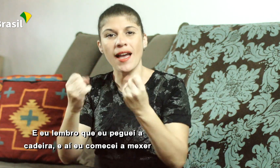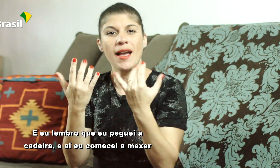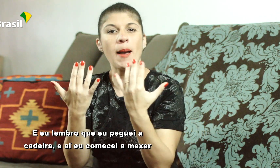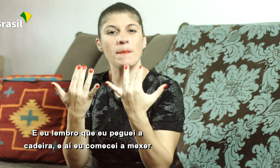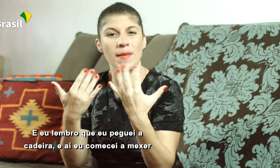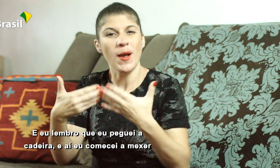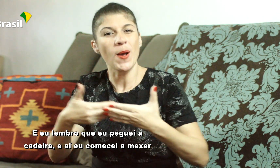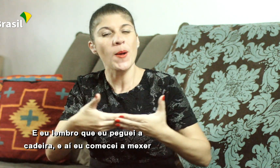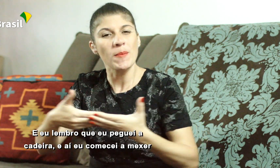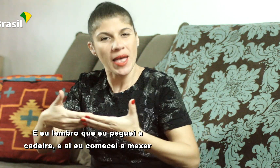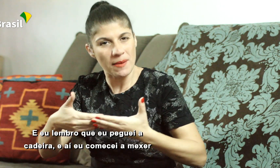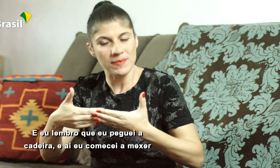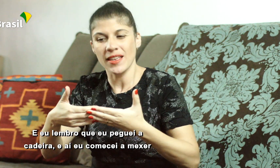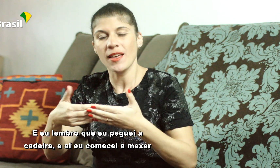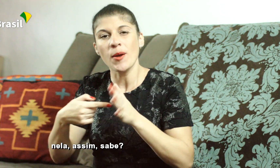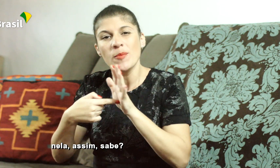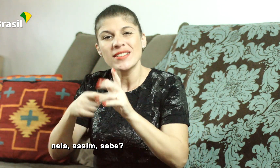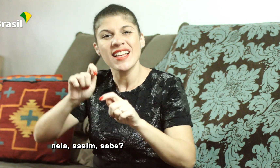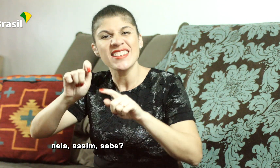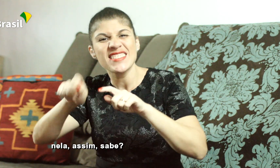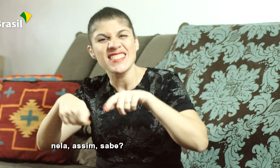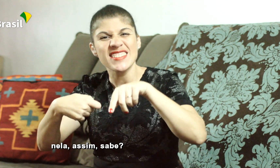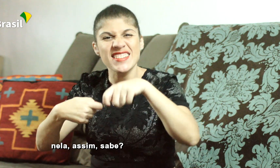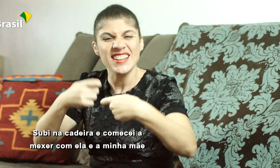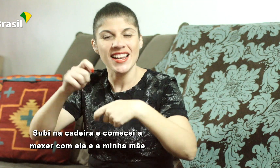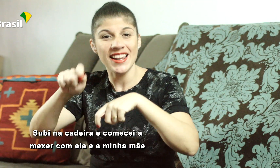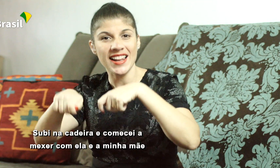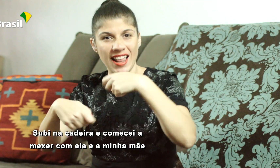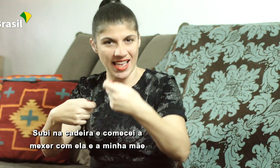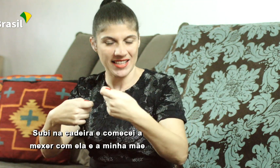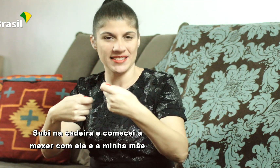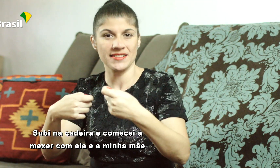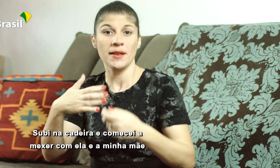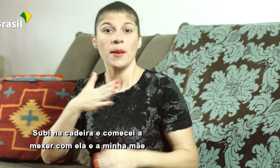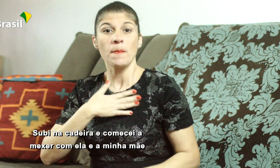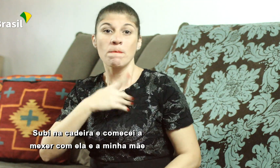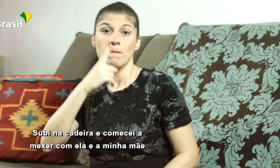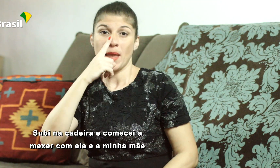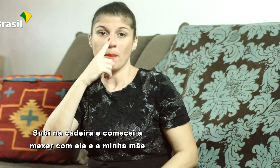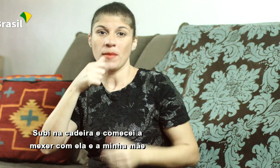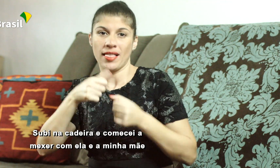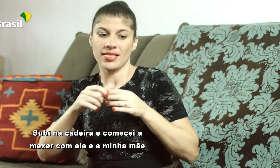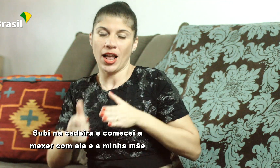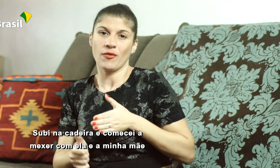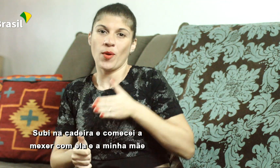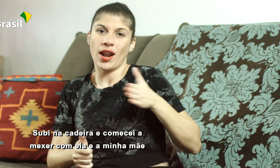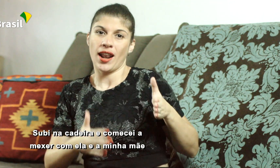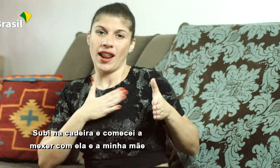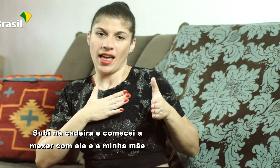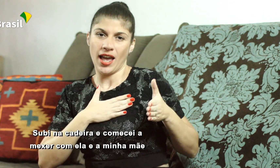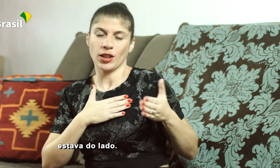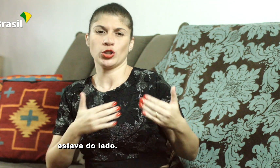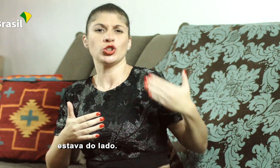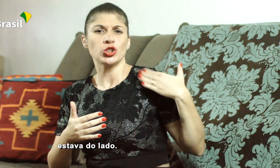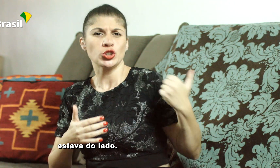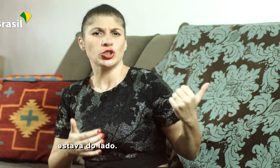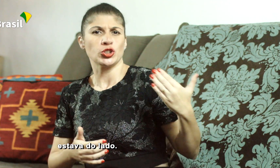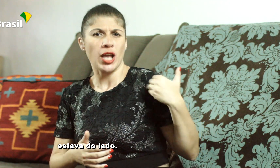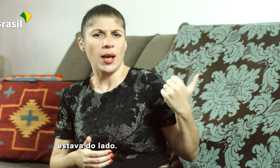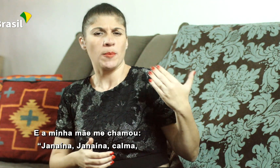aí eu comecei a mexer nela, assim, sabe? Subi na cadeira e comecei a mexer com ela, assim, e a minha mãe estava do lado. E a minha